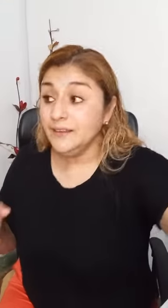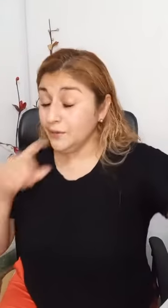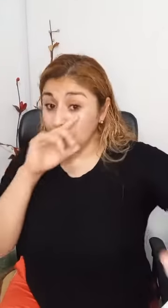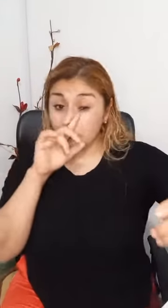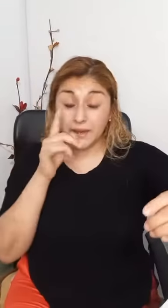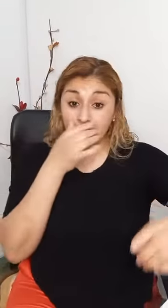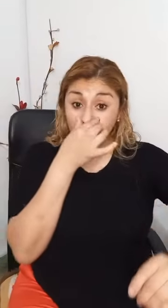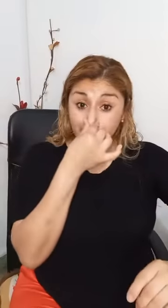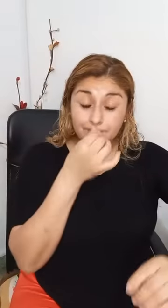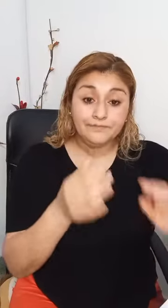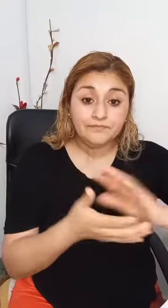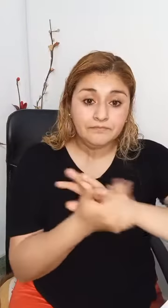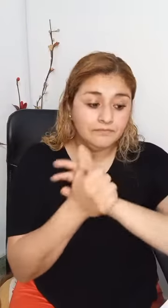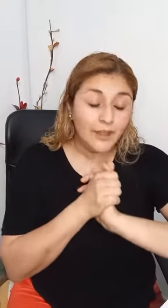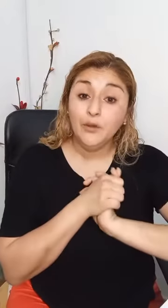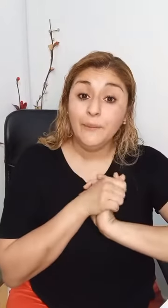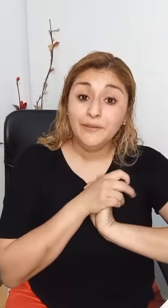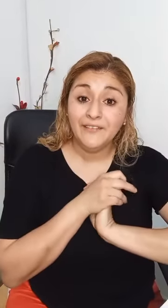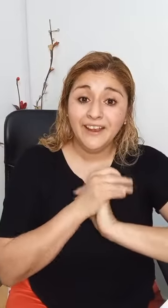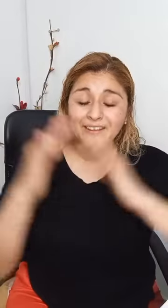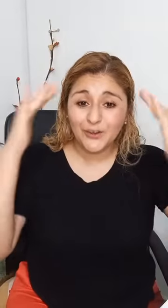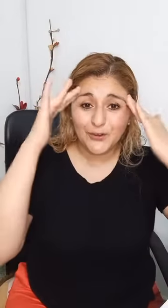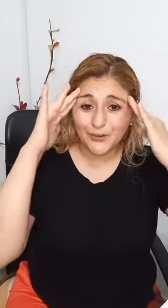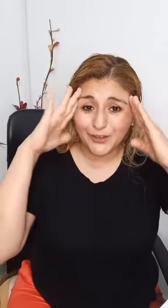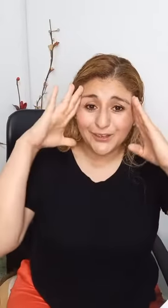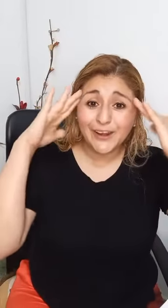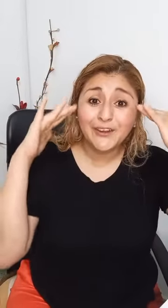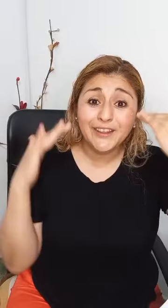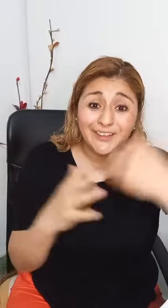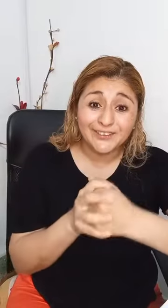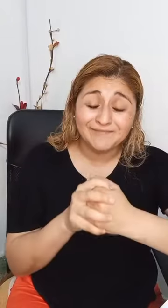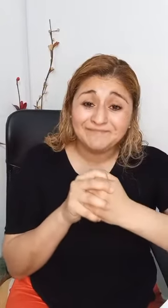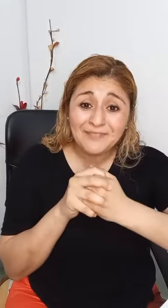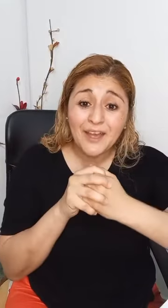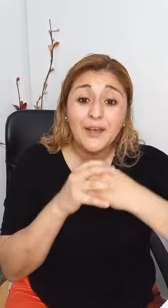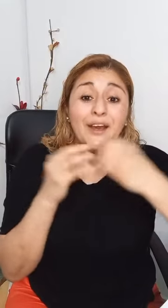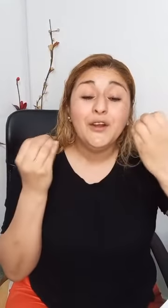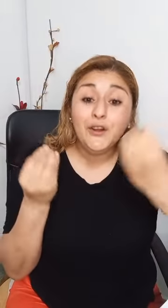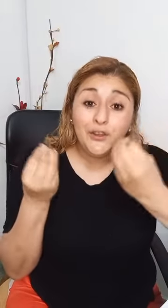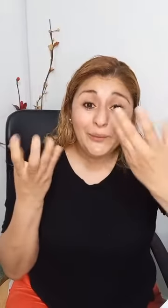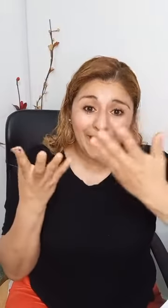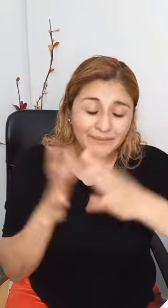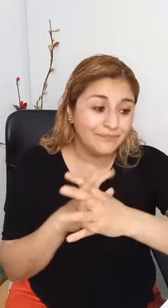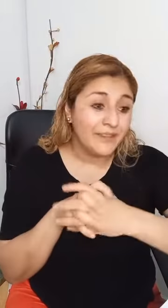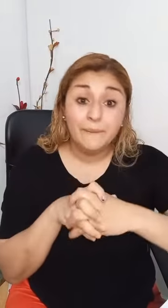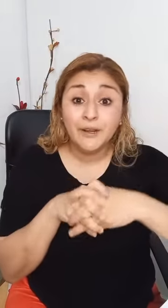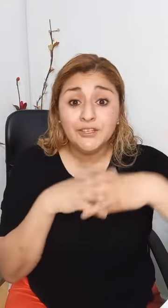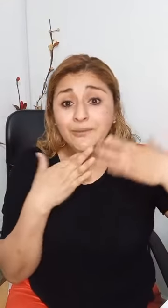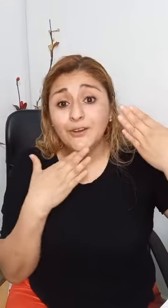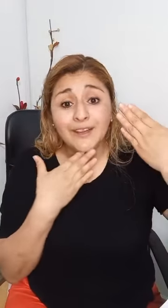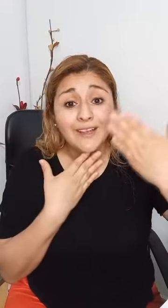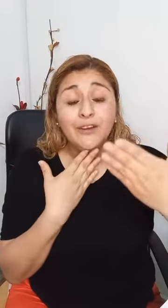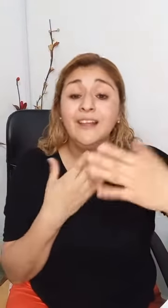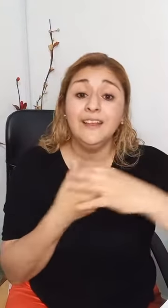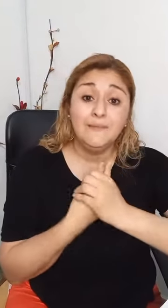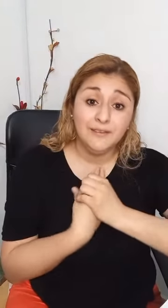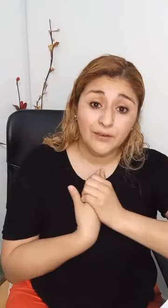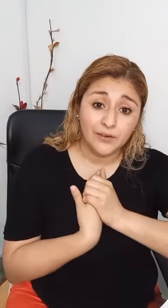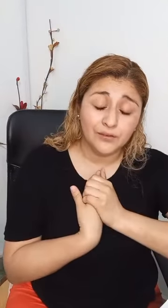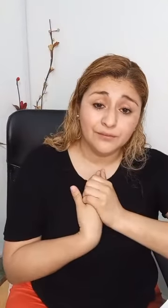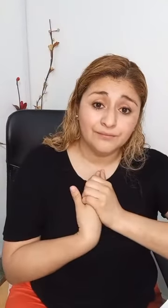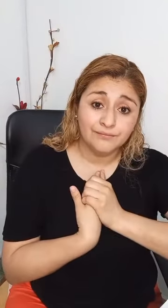si nosotros nos miramos nos vamos a ver con unos ojitos recortitos. Cortos ¿por qué? Porque yo miro lo que tengo